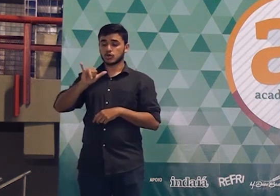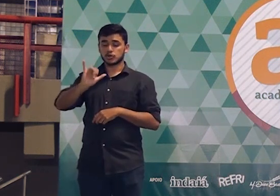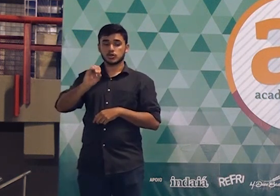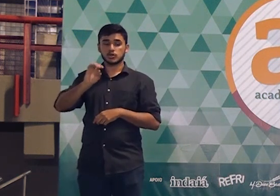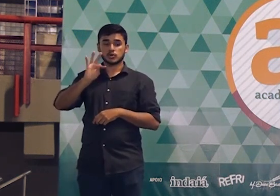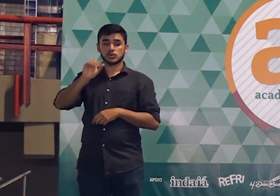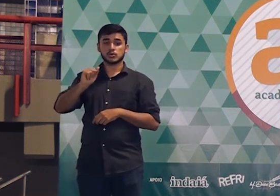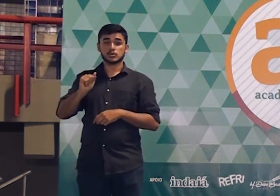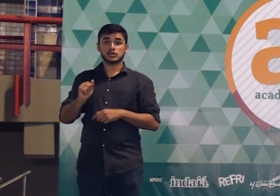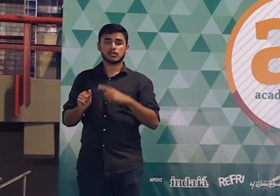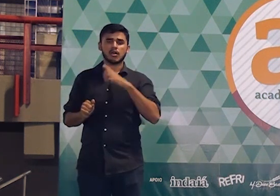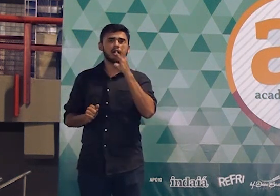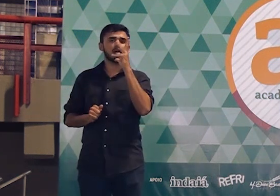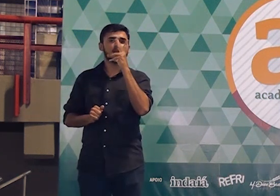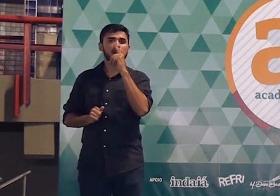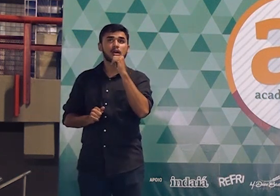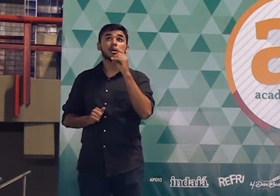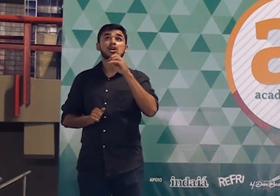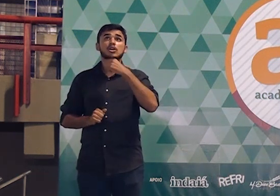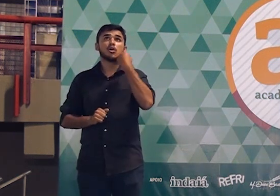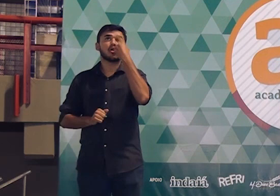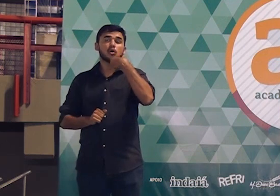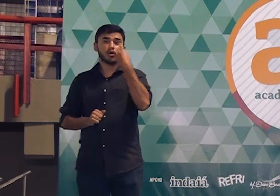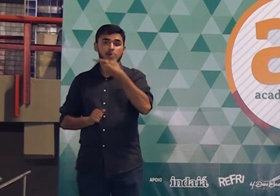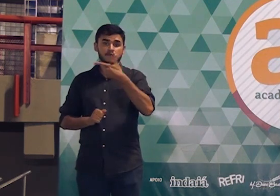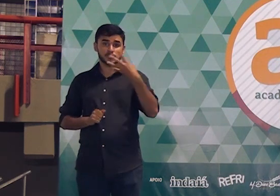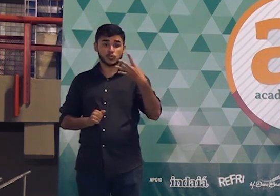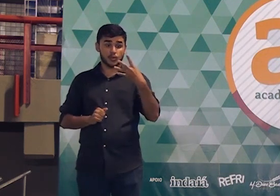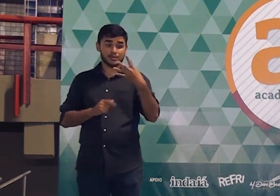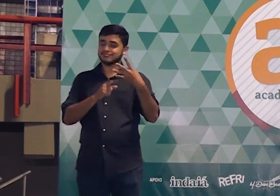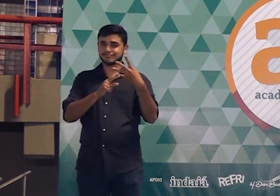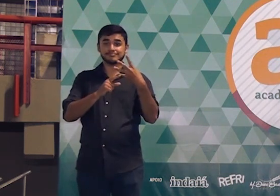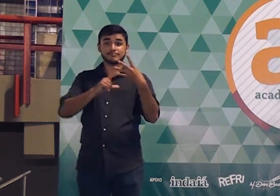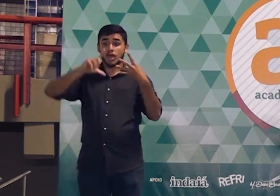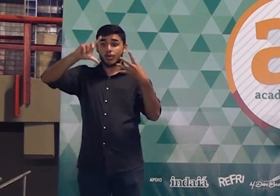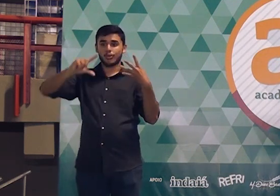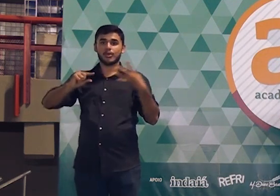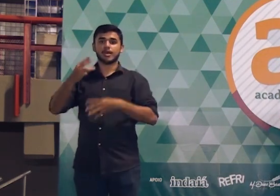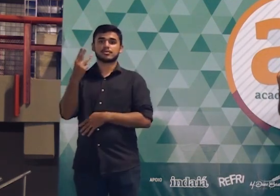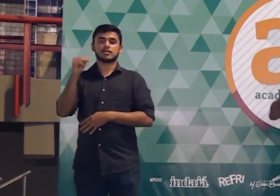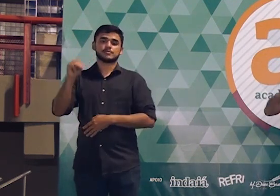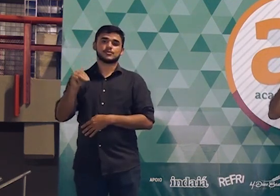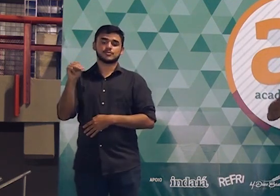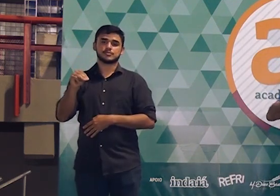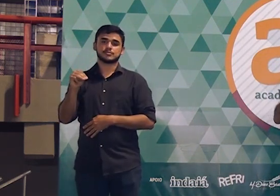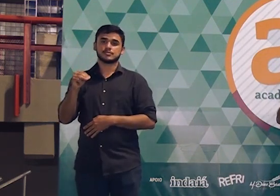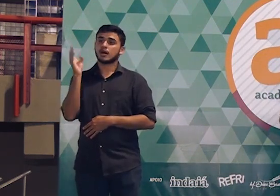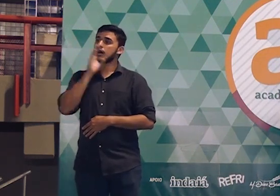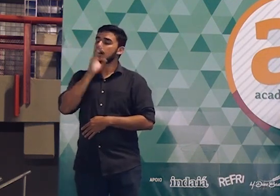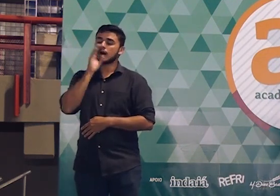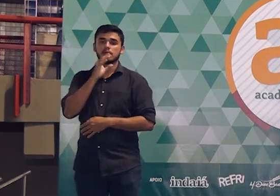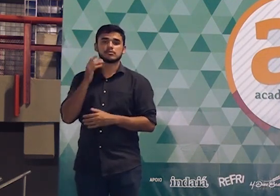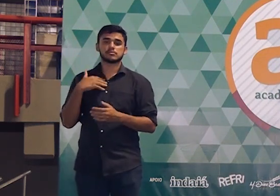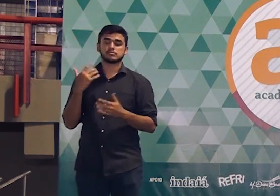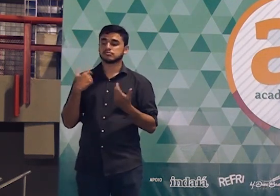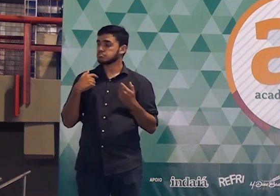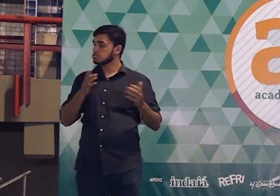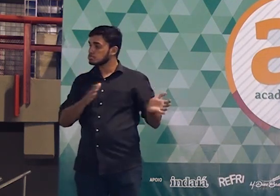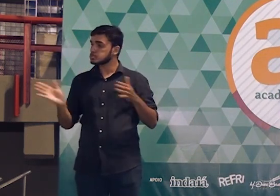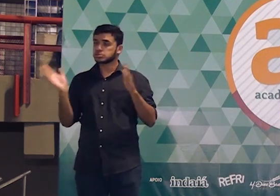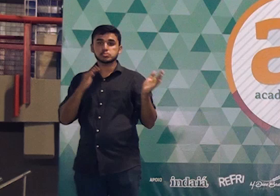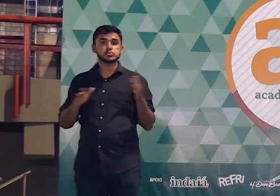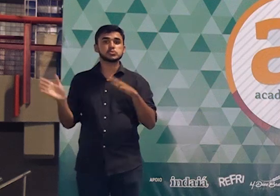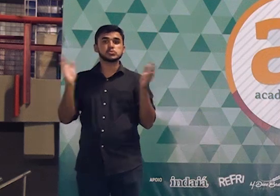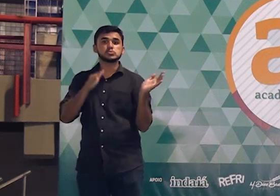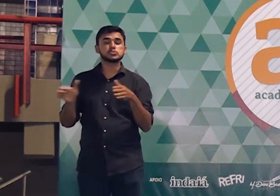de um intervalo de 1 dia para 3 minutos. E aí a produção se tornou muito mais flexível.